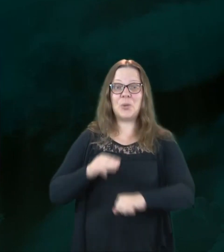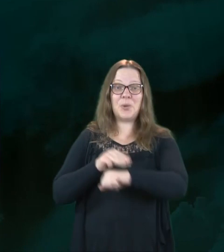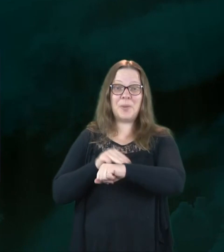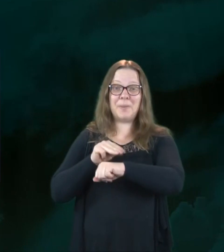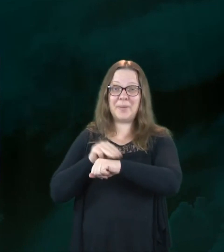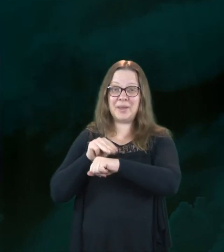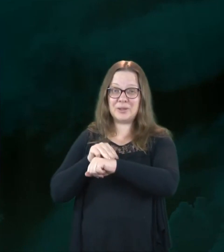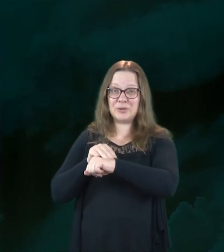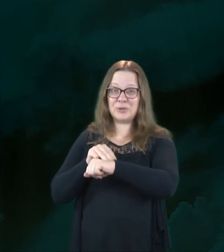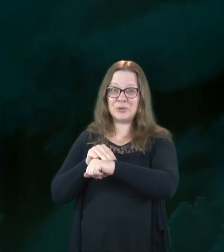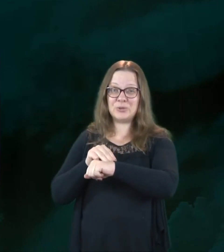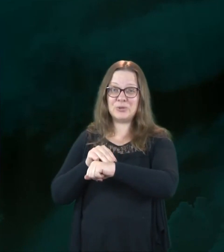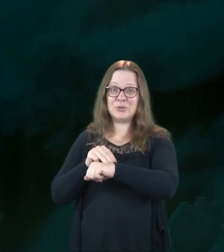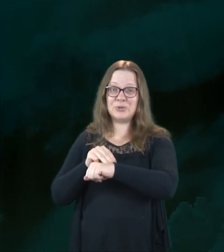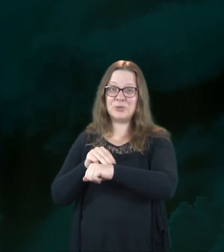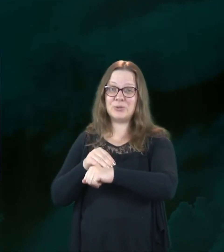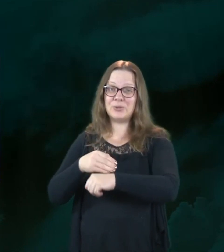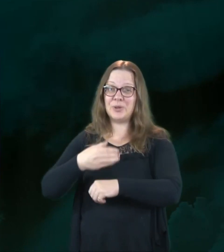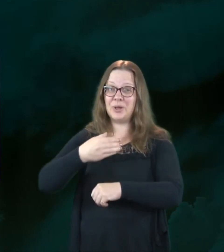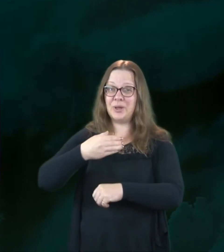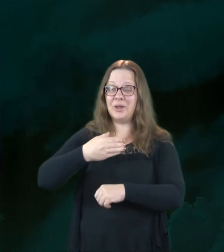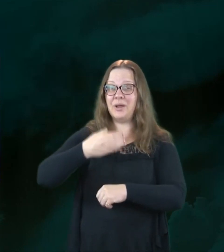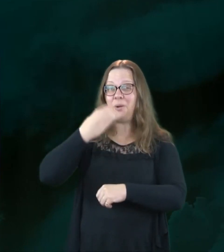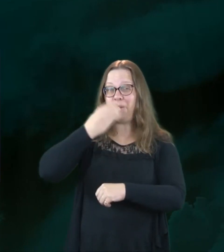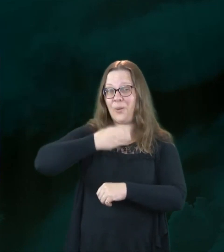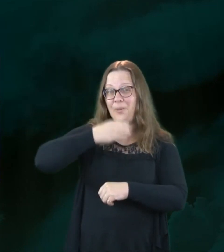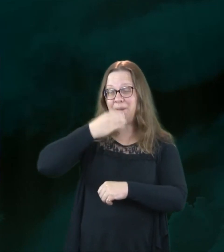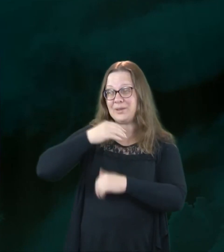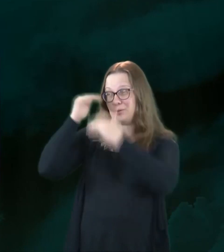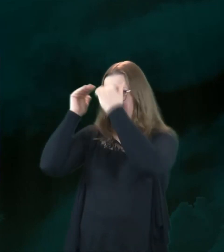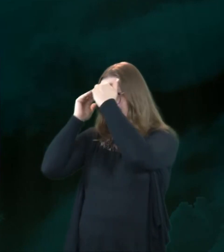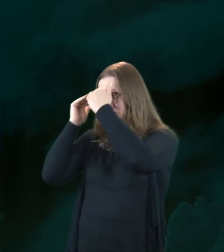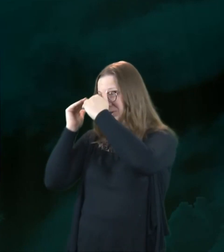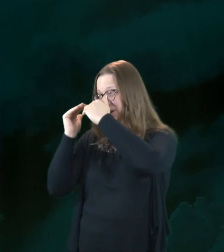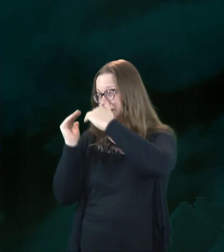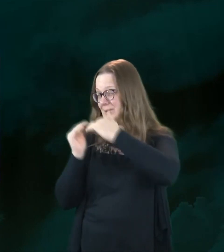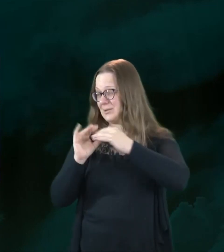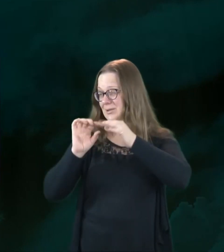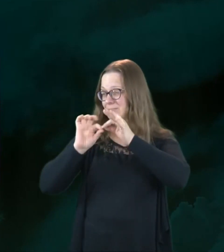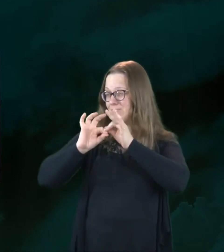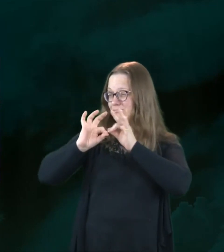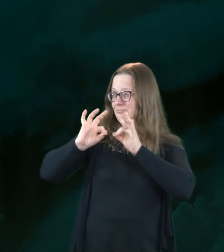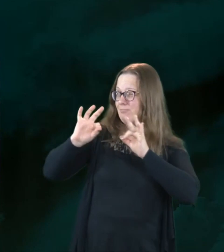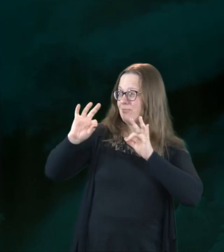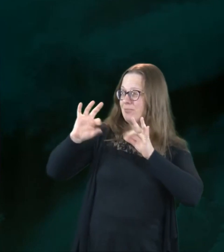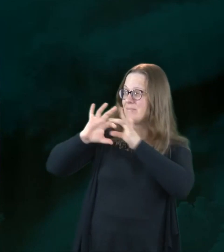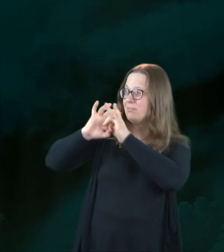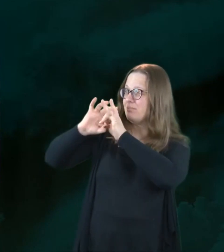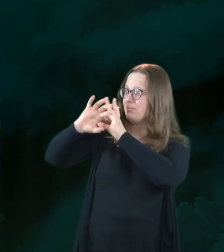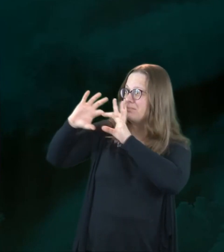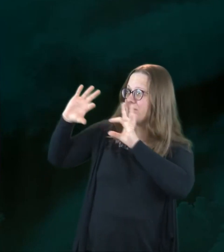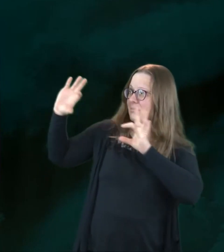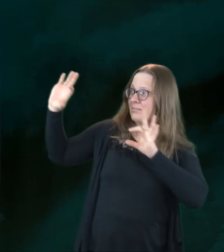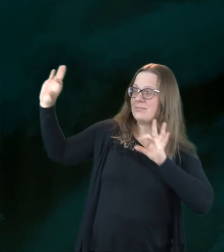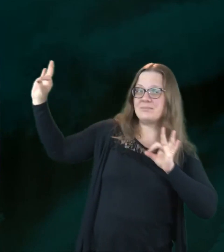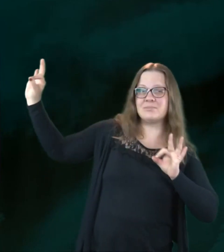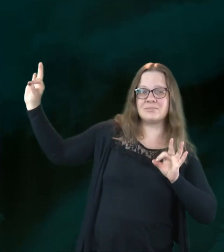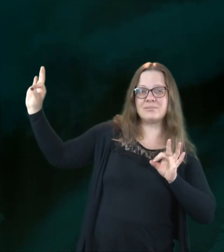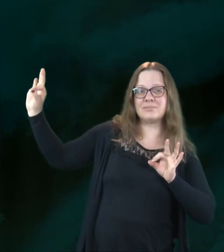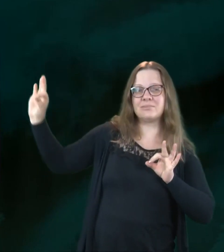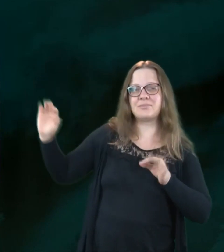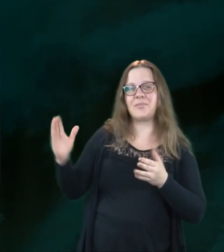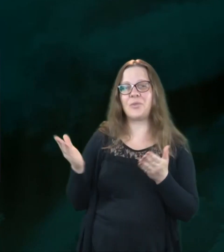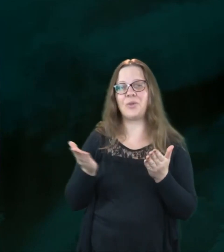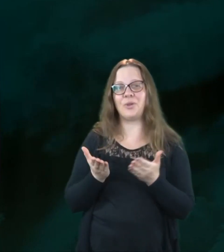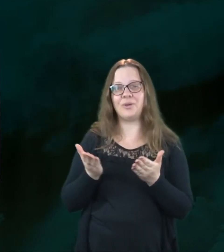da transgressão. Queridos irmãos, isso não é coisa pequena. Essa noite,